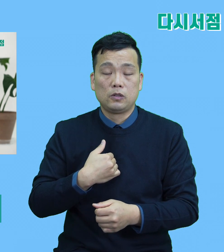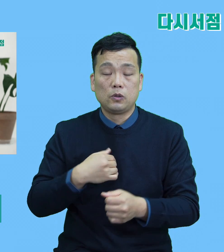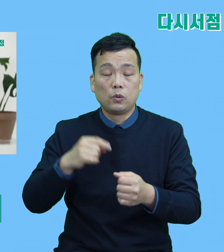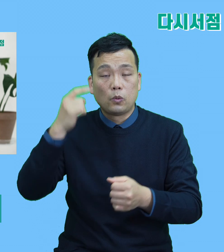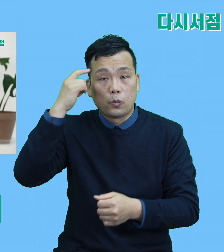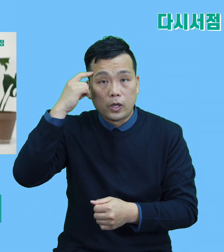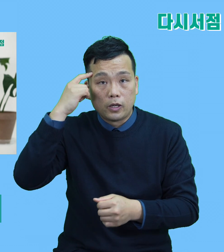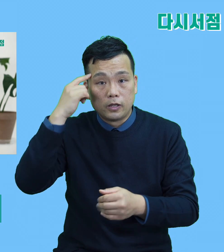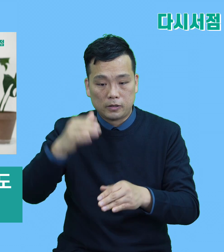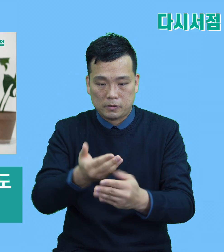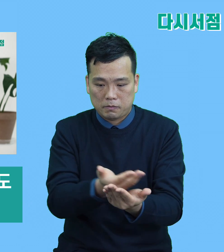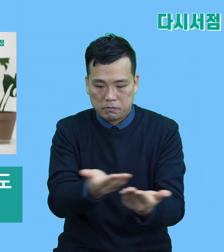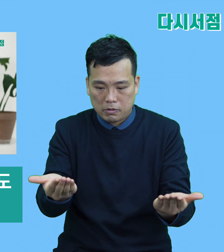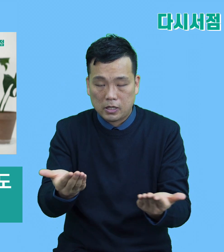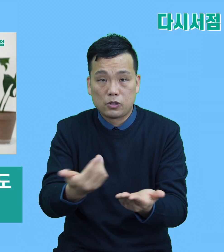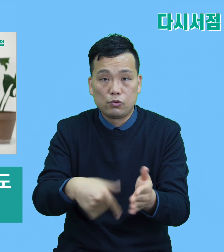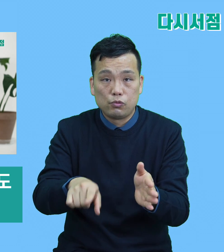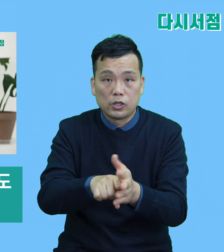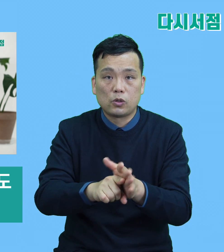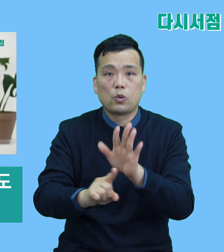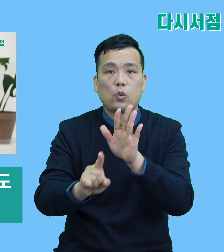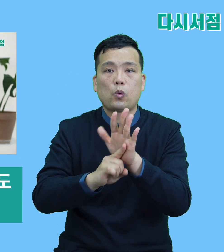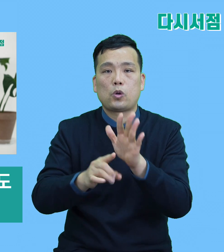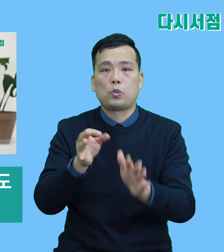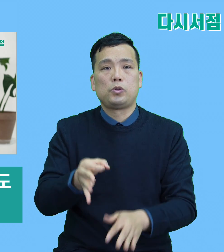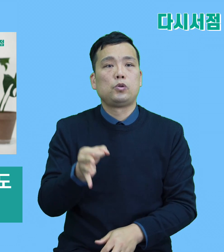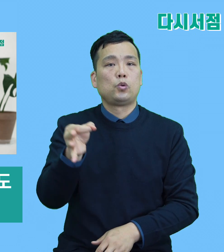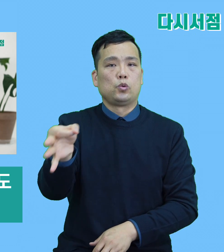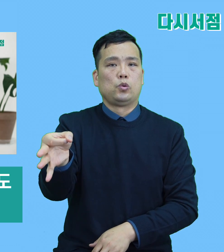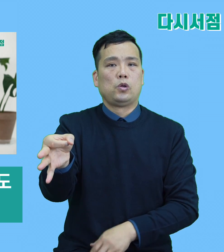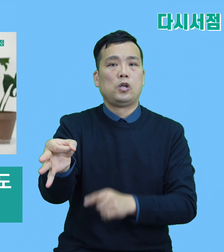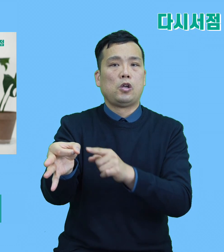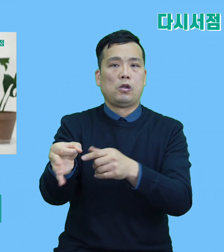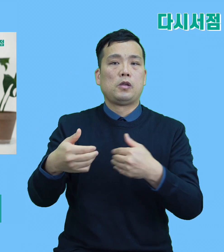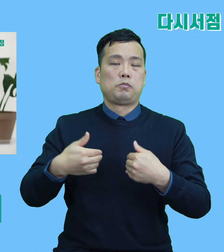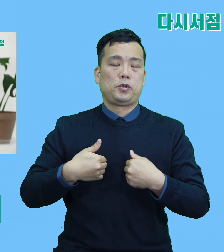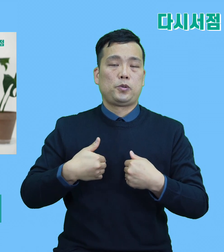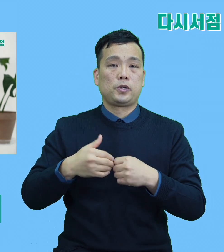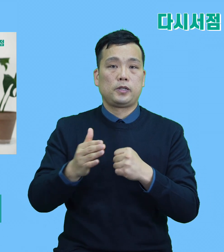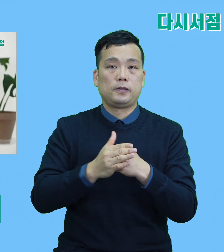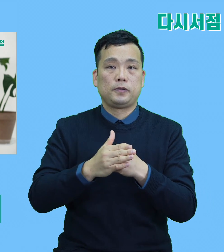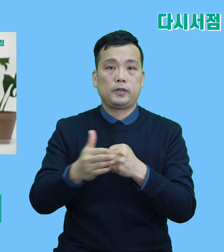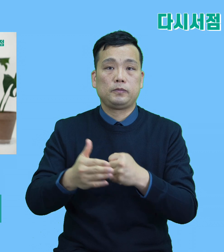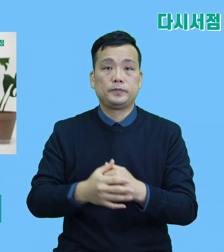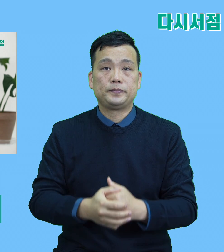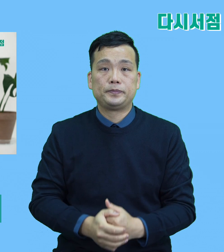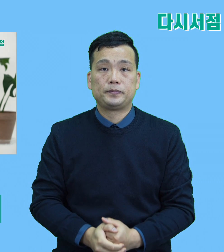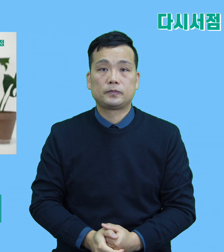또 매대에 놓이는 광고 비용도 집행해야 되고 이러기 때문에